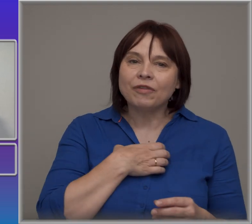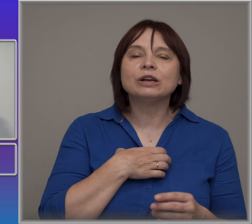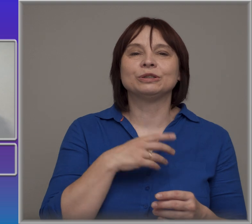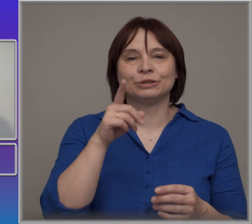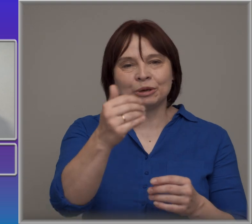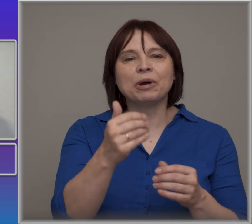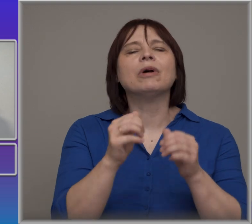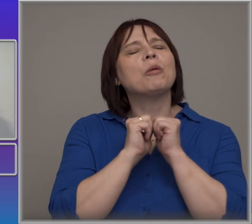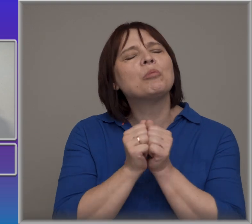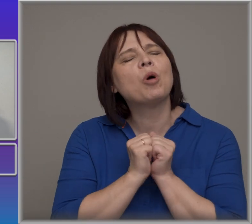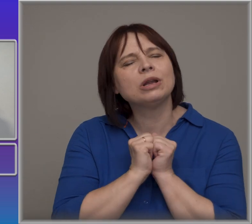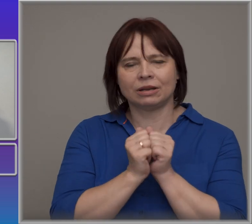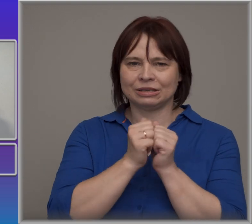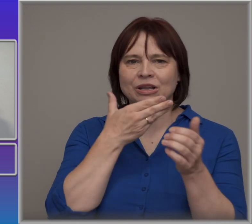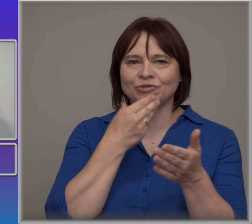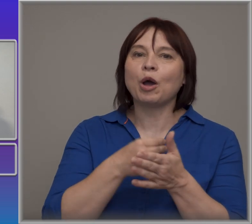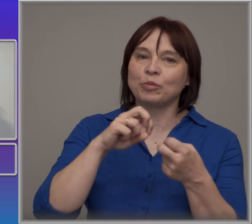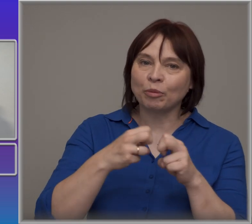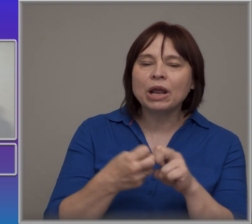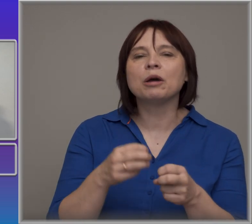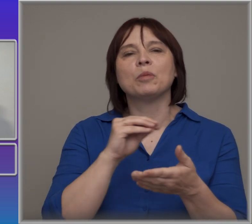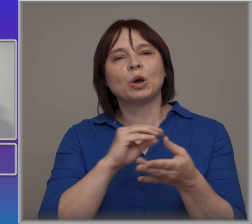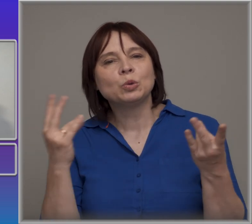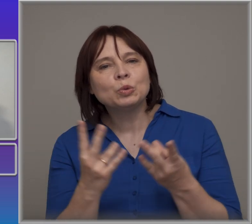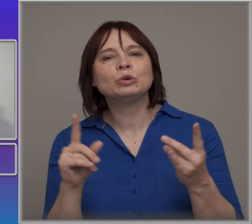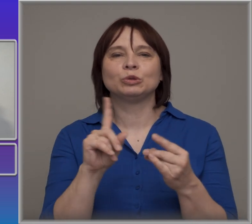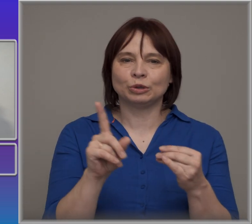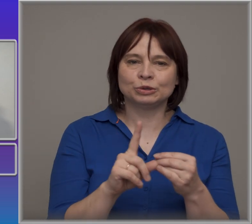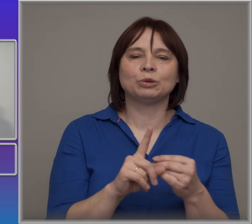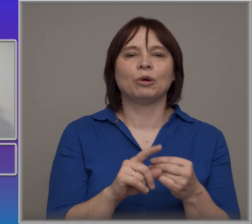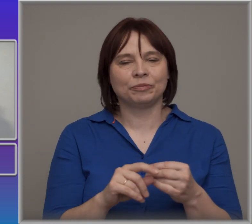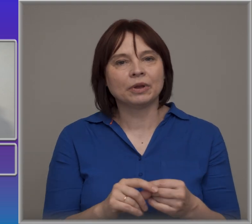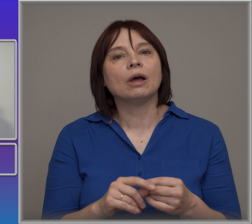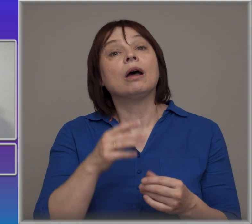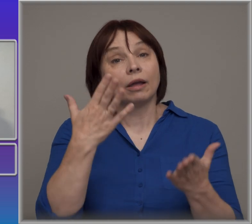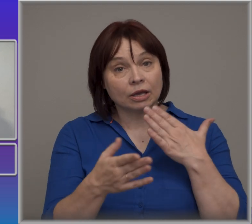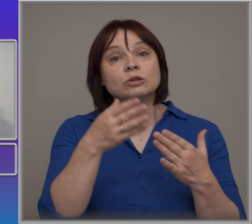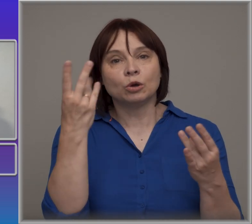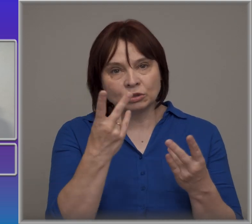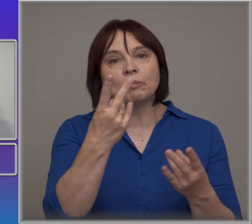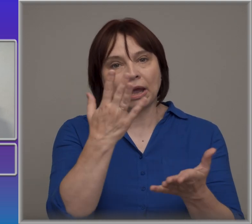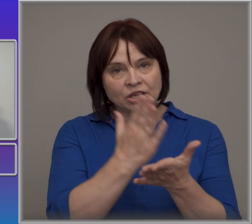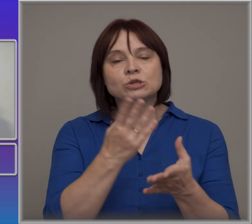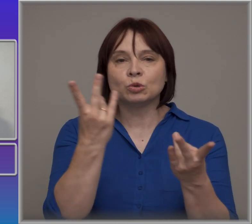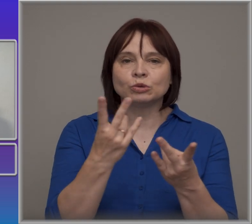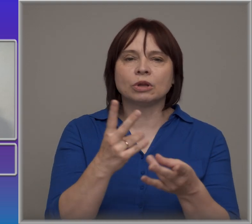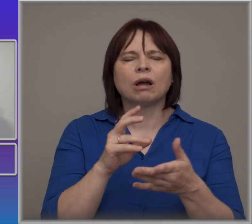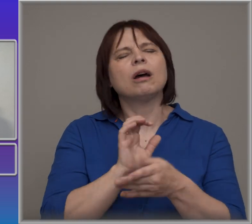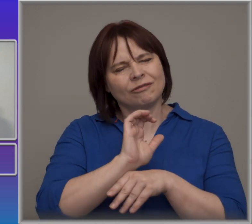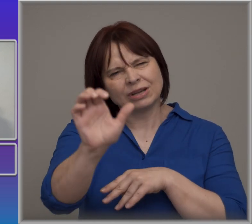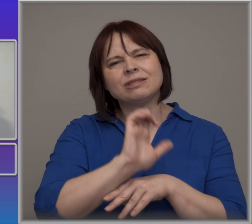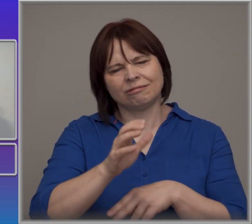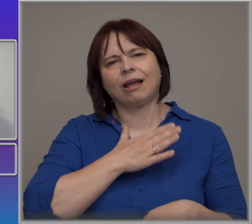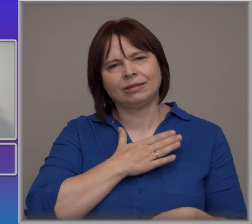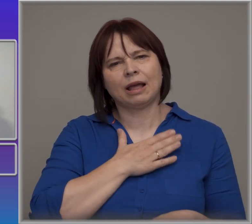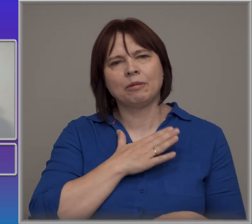мы верим, что те нужды, которые вы будете писать онлайн, мы соберемся и будем молиться об